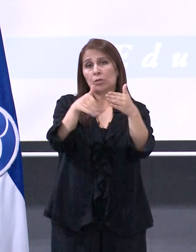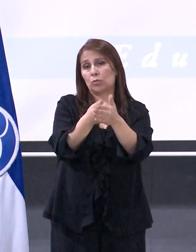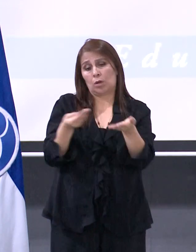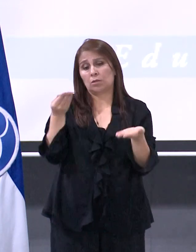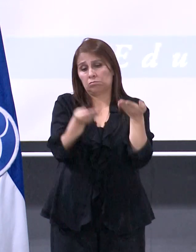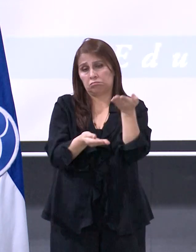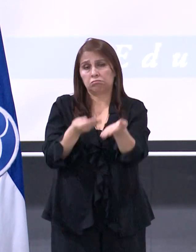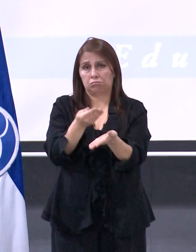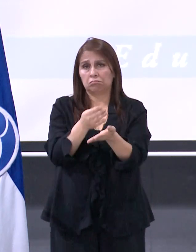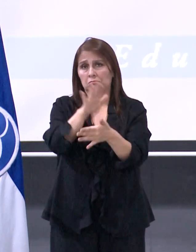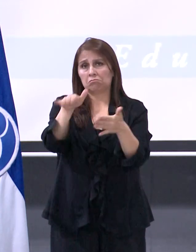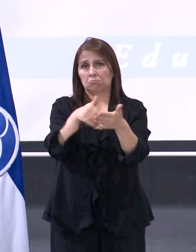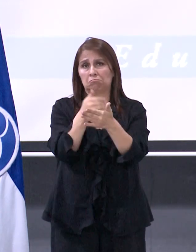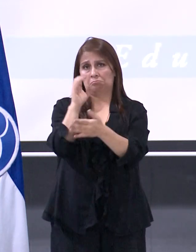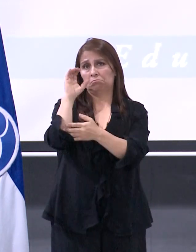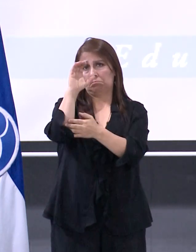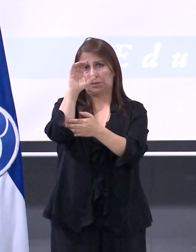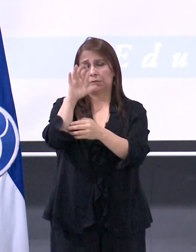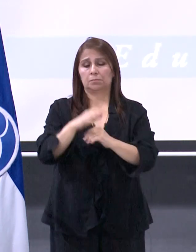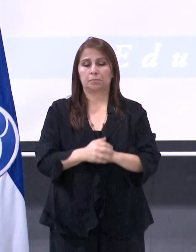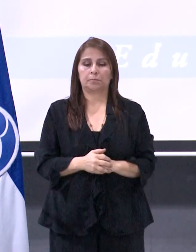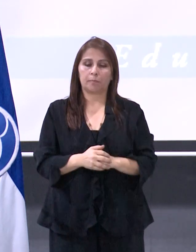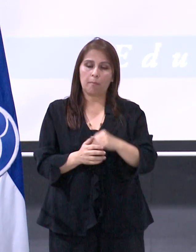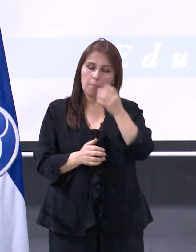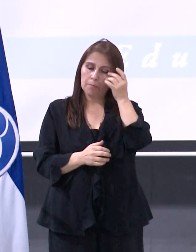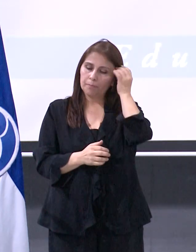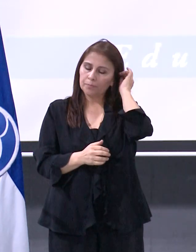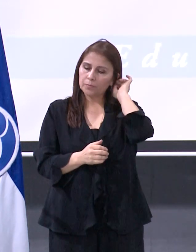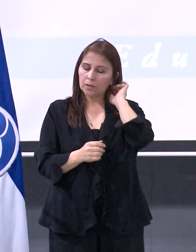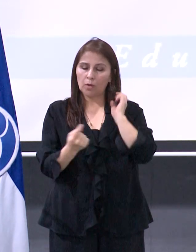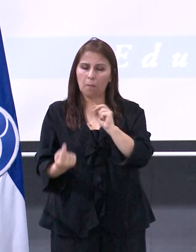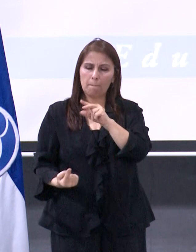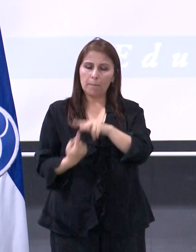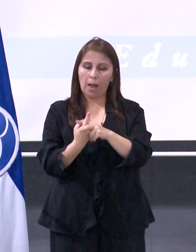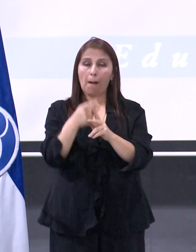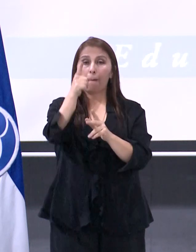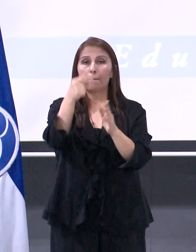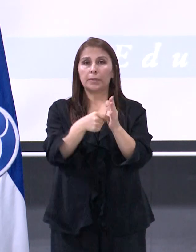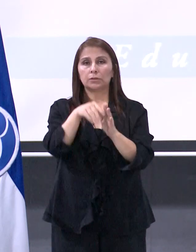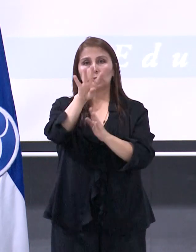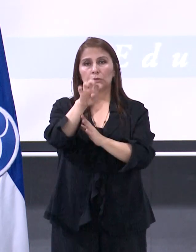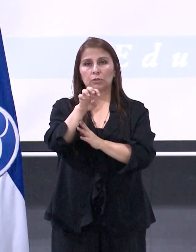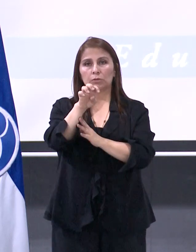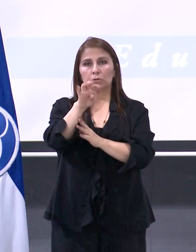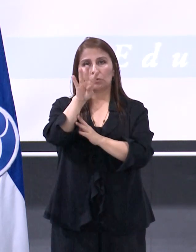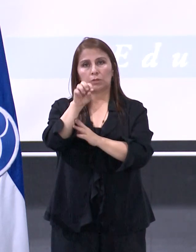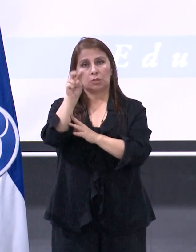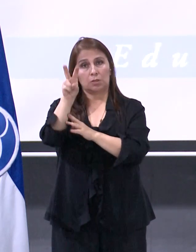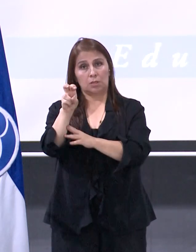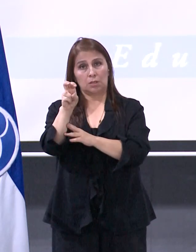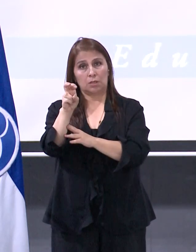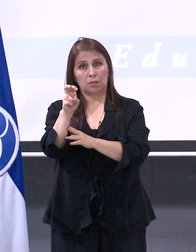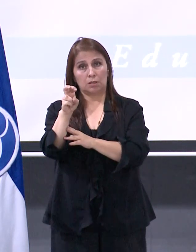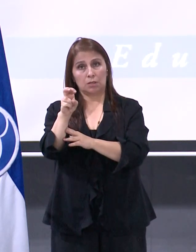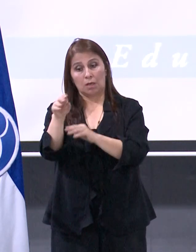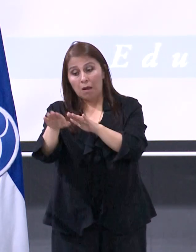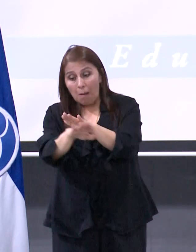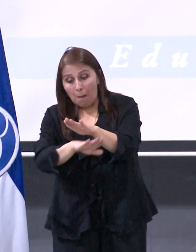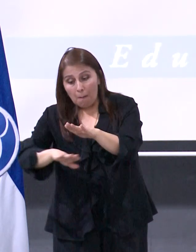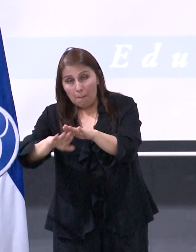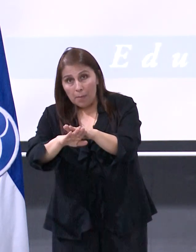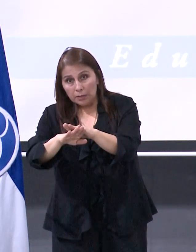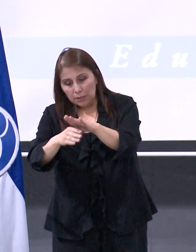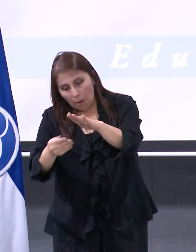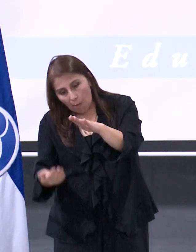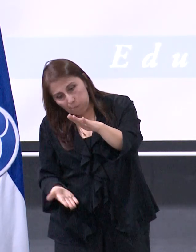es ahí donde surge en 97 el proyecto educativo institucional o por lo menos la base la que tenemos